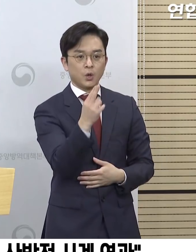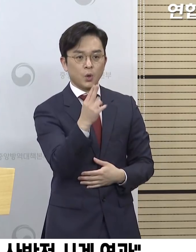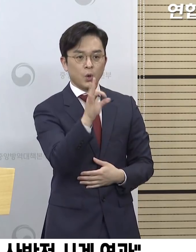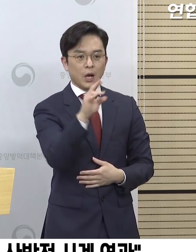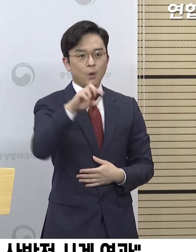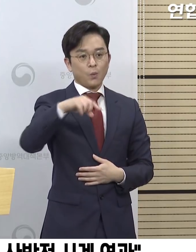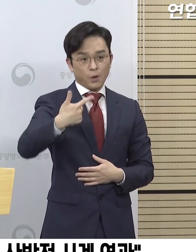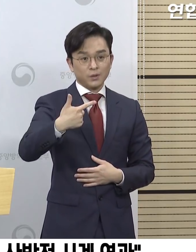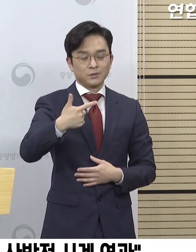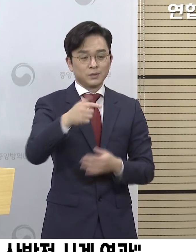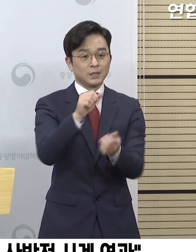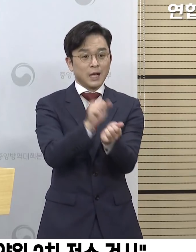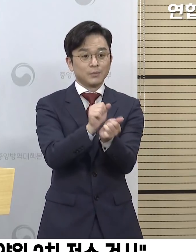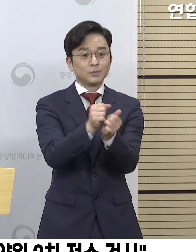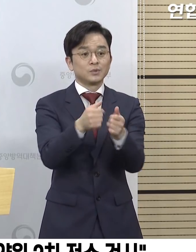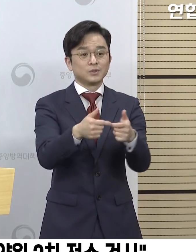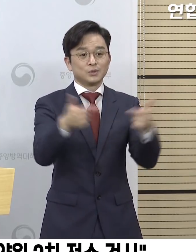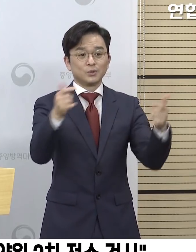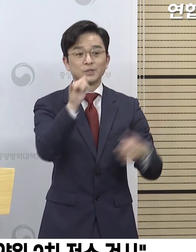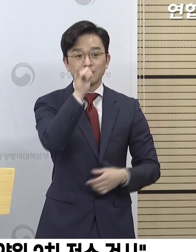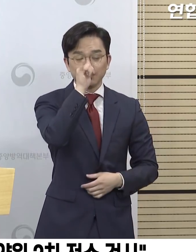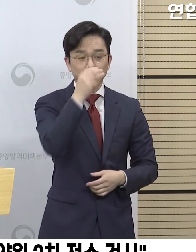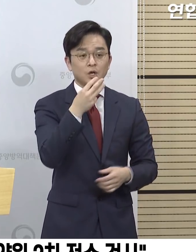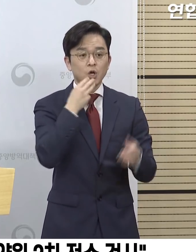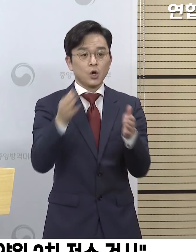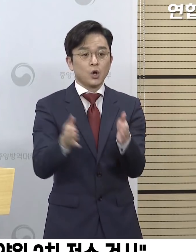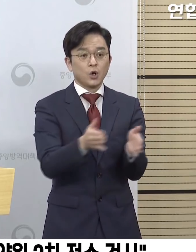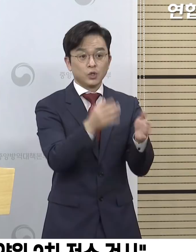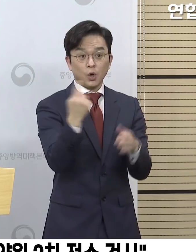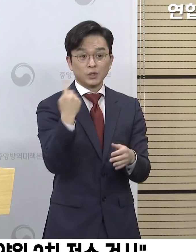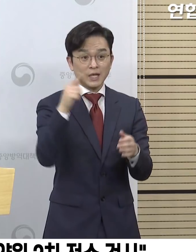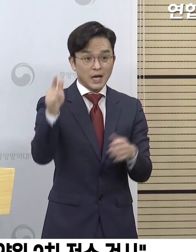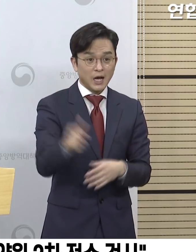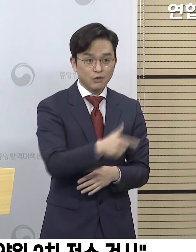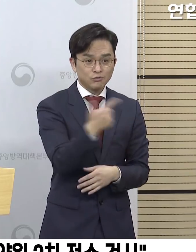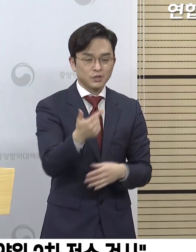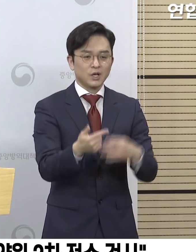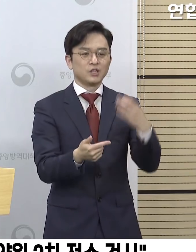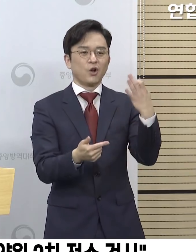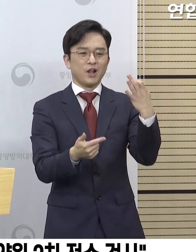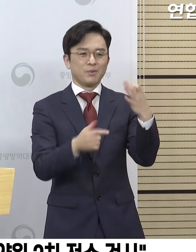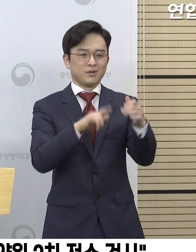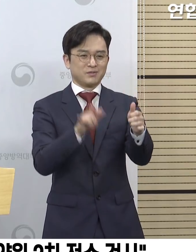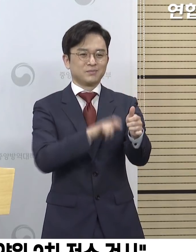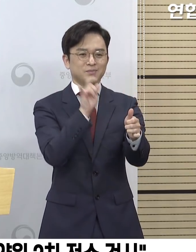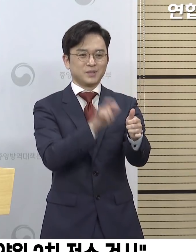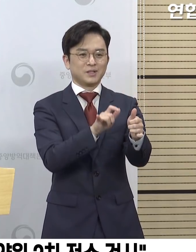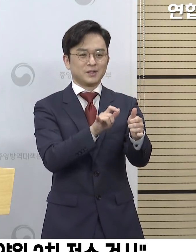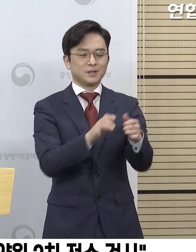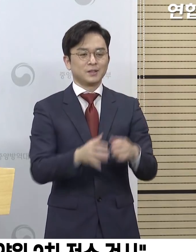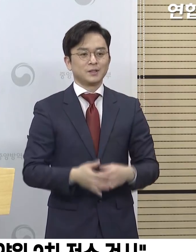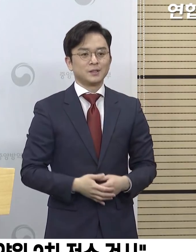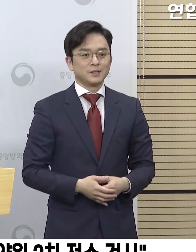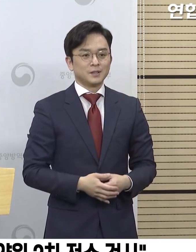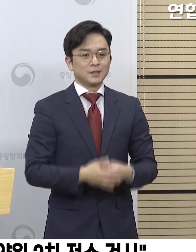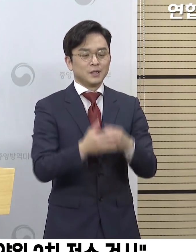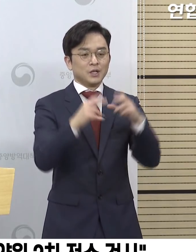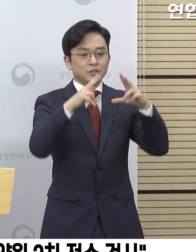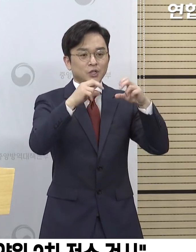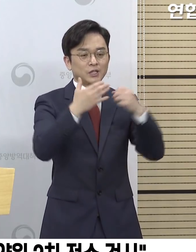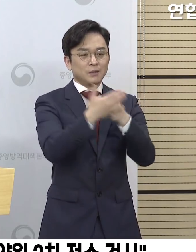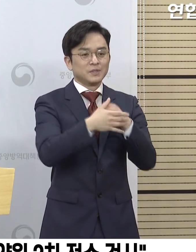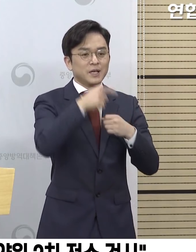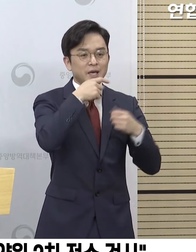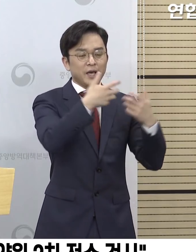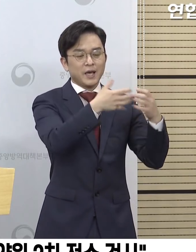증가가 보고되고 있습니다. 경기도도 14명의 확진자가 증가되었습니다. 성남 은혜의강 교회 관련